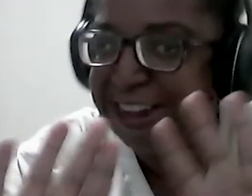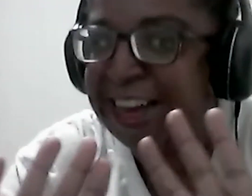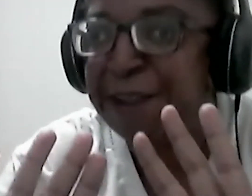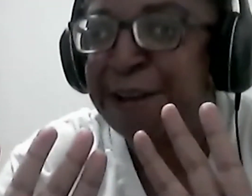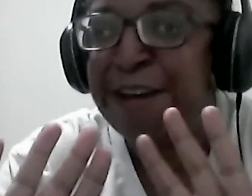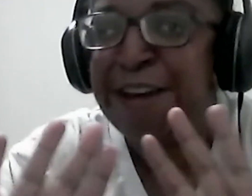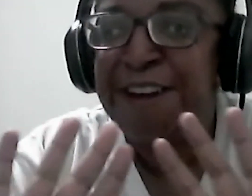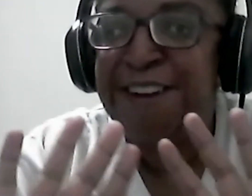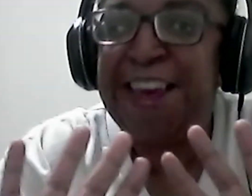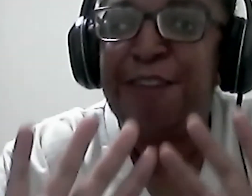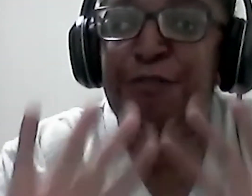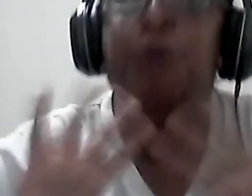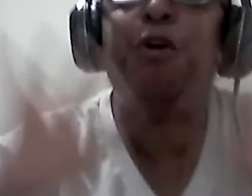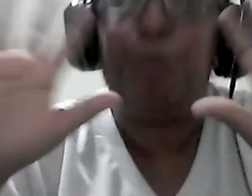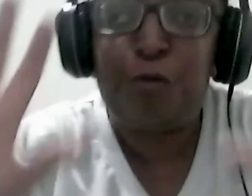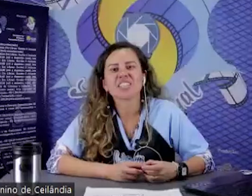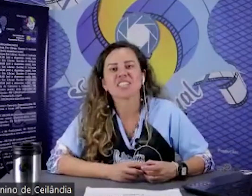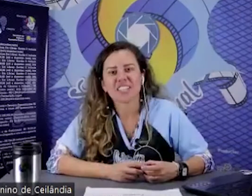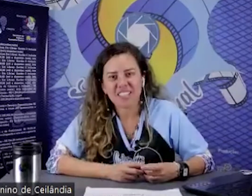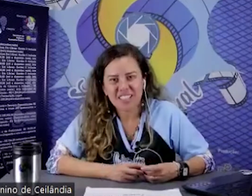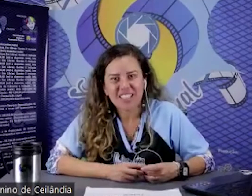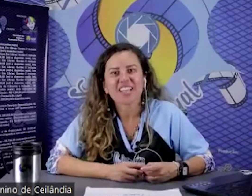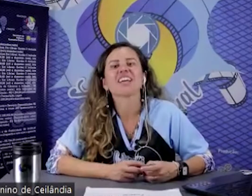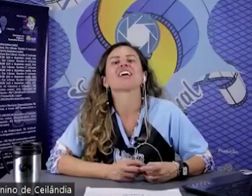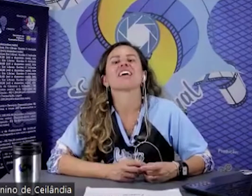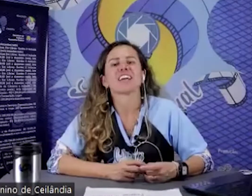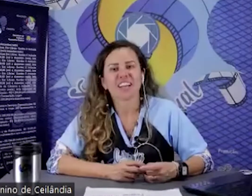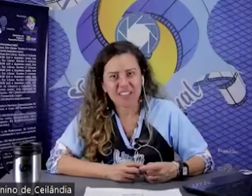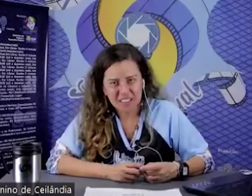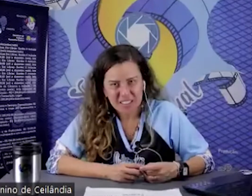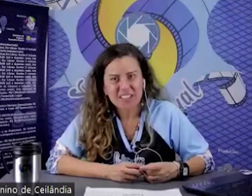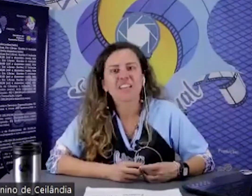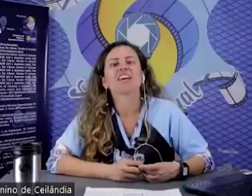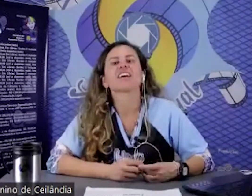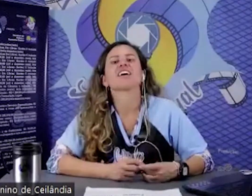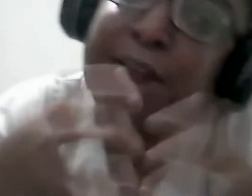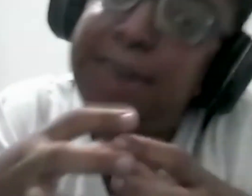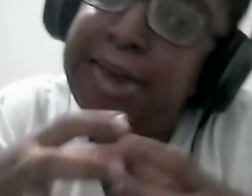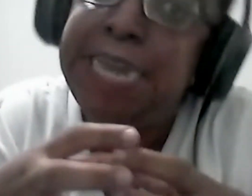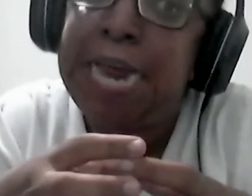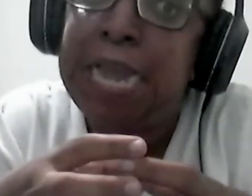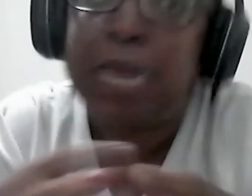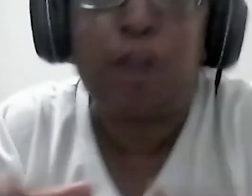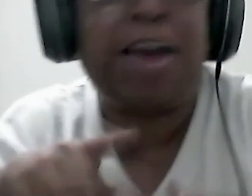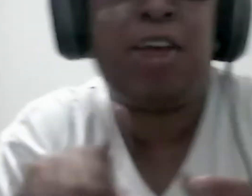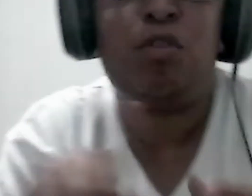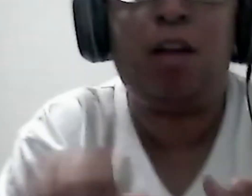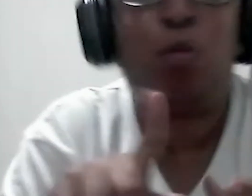oralidade. Né? Foram os Entendi. profissionais que lá pressionaram a oralidade nele. Eu já não